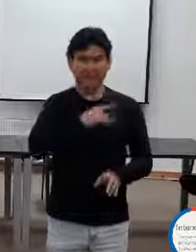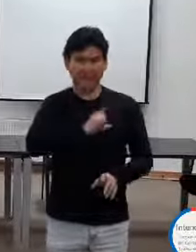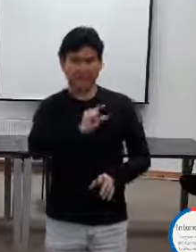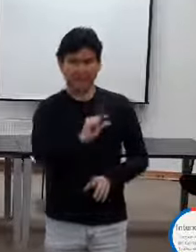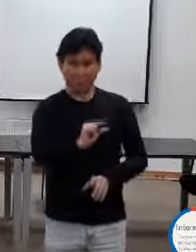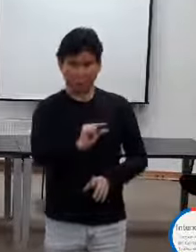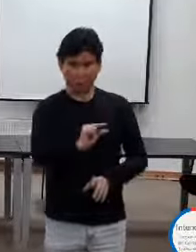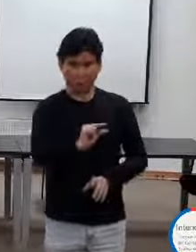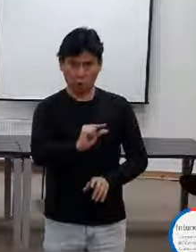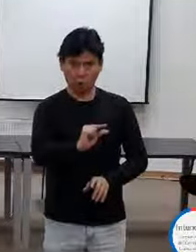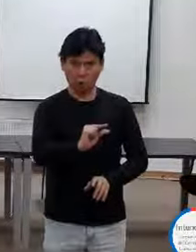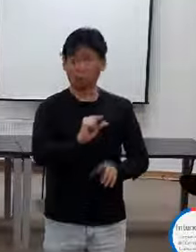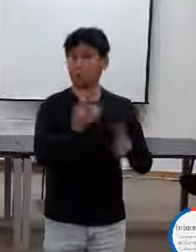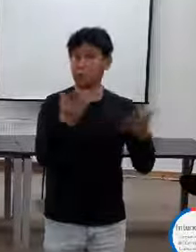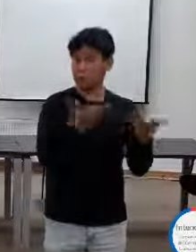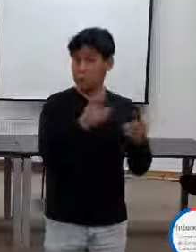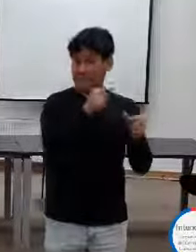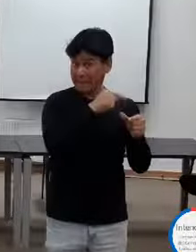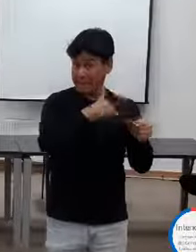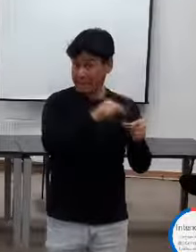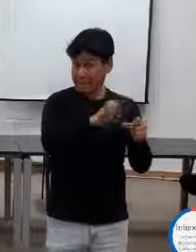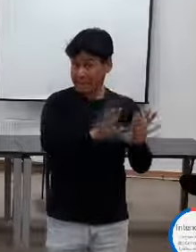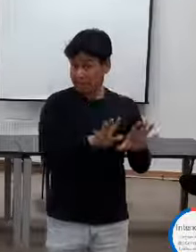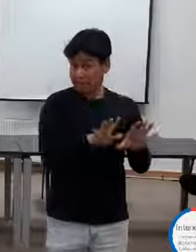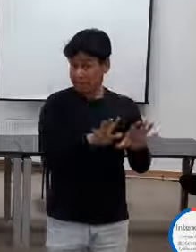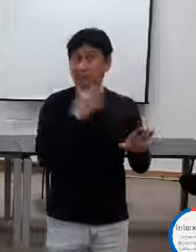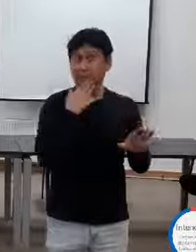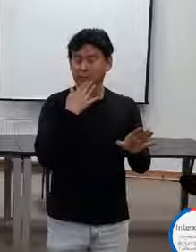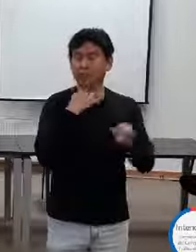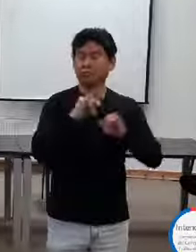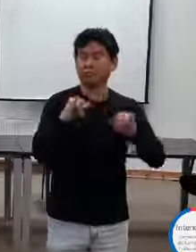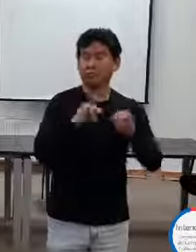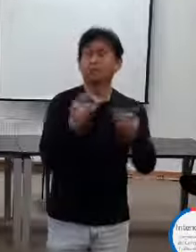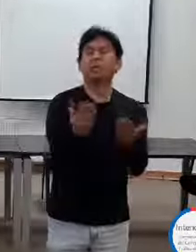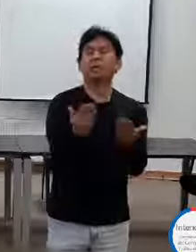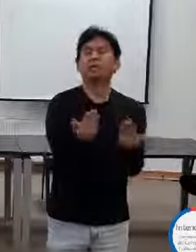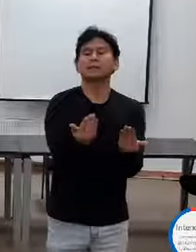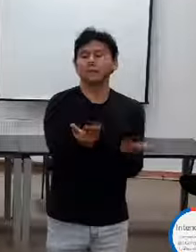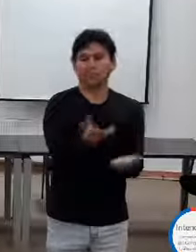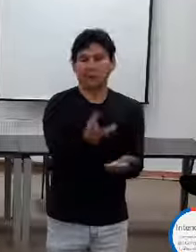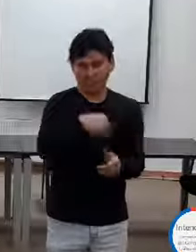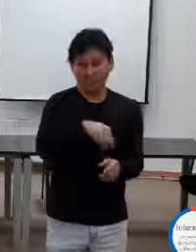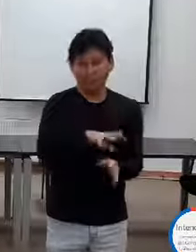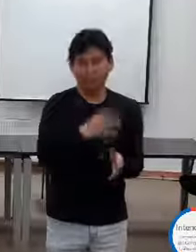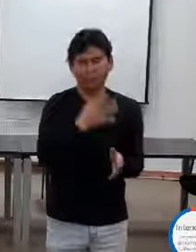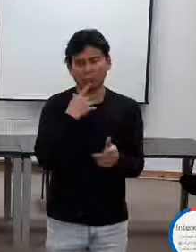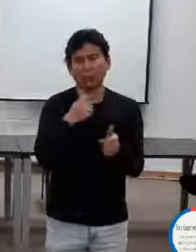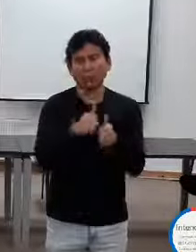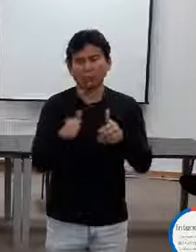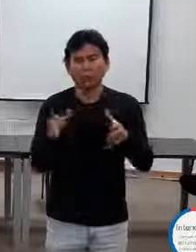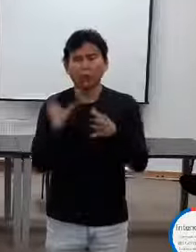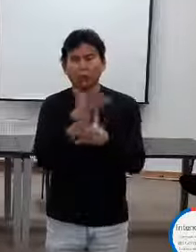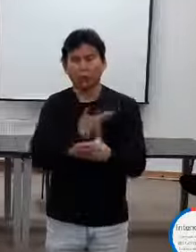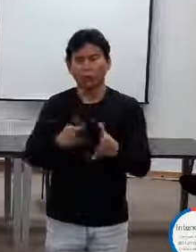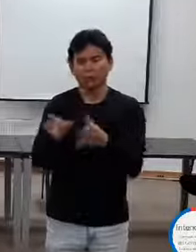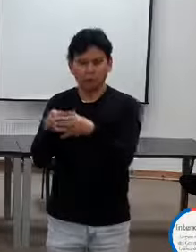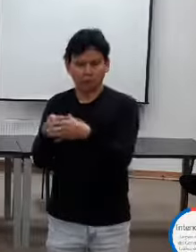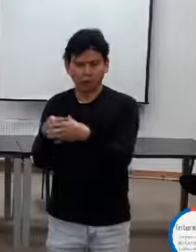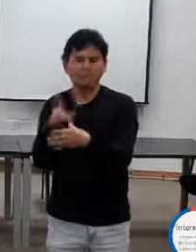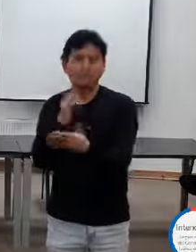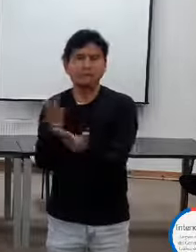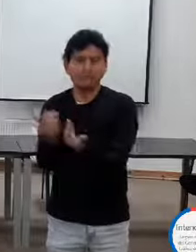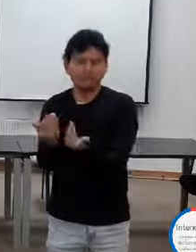Chico, entre los cuales habían sido también dados a conocer como una necesidad latente por parte de los consejeros regionales y los